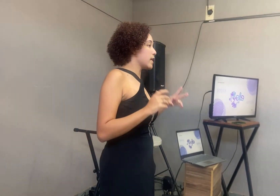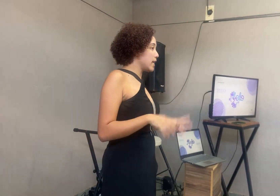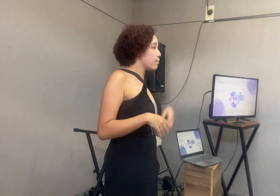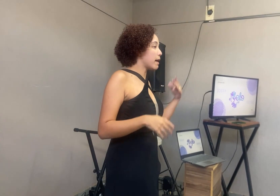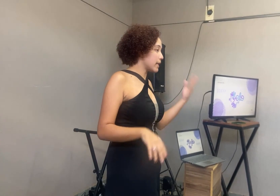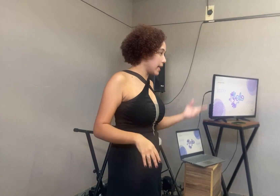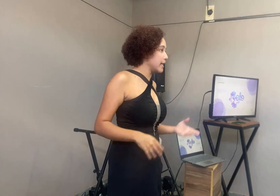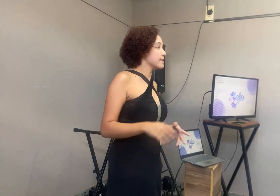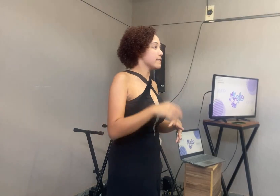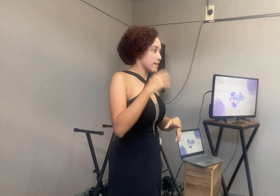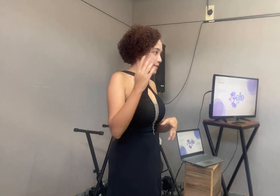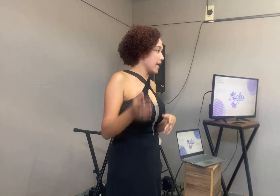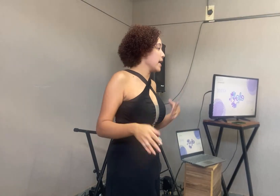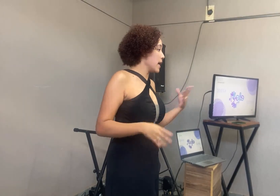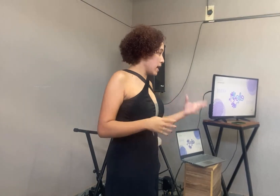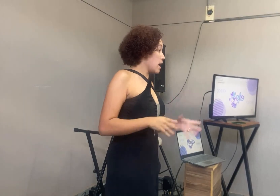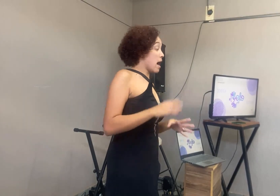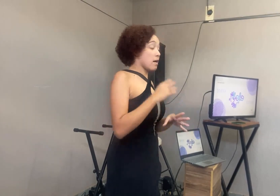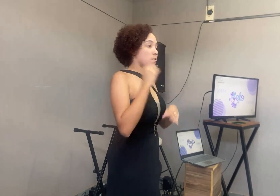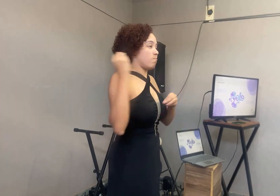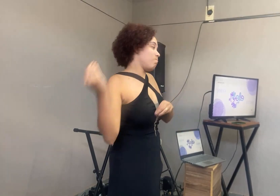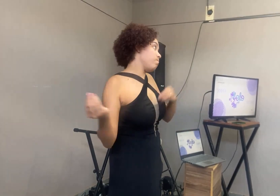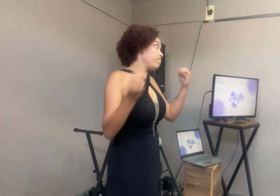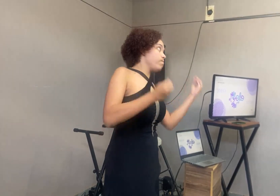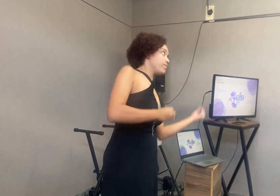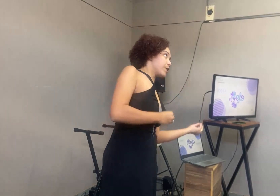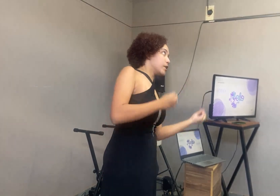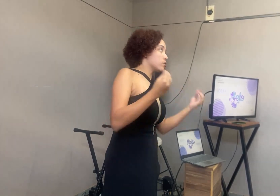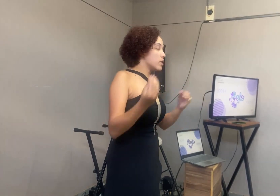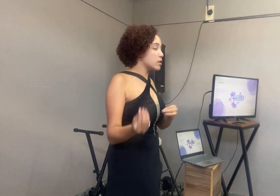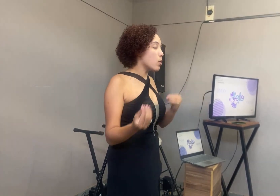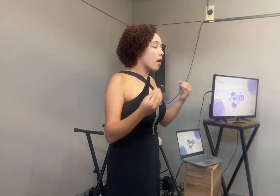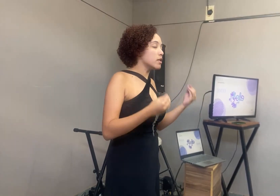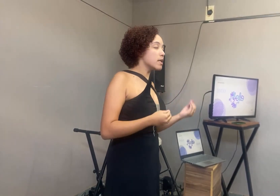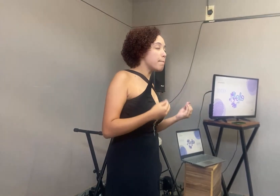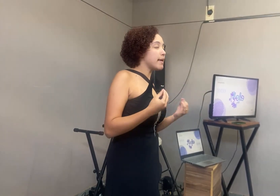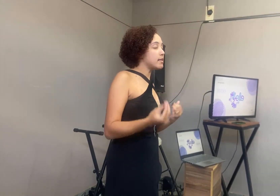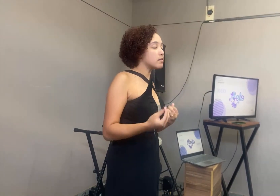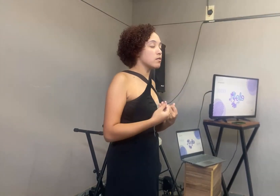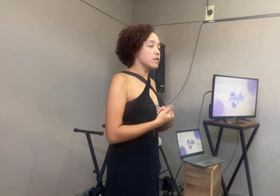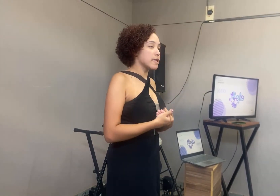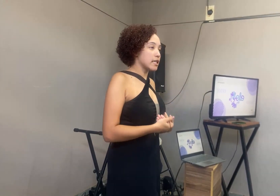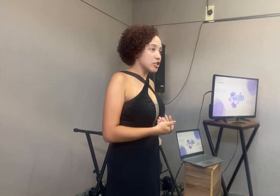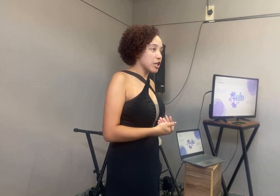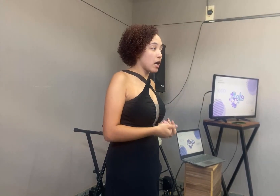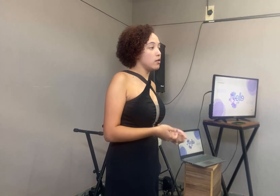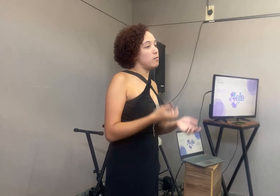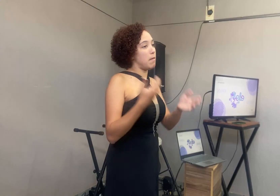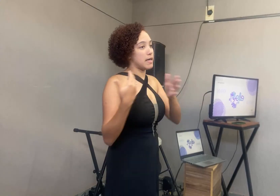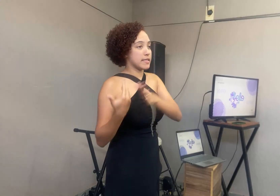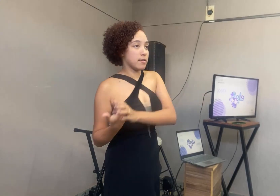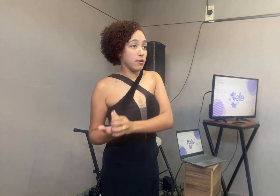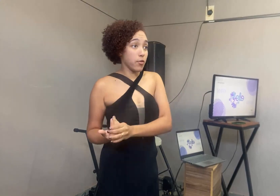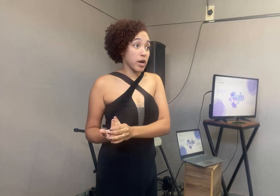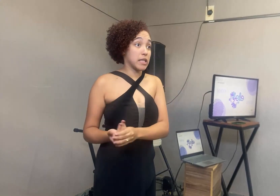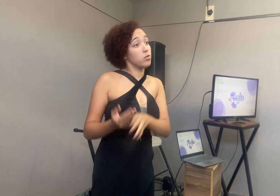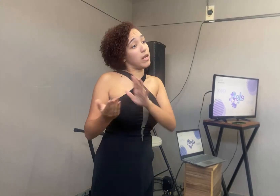ali, palestras, né? Tanto dando aula também dentro de sala de aula, mas enfocado em